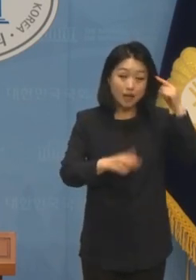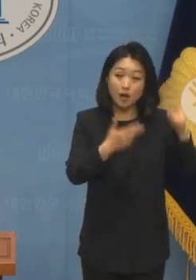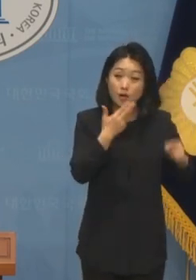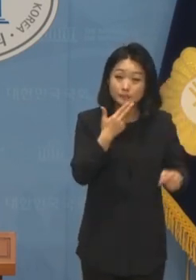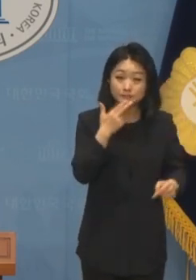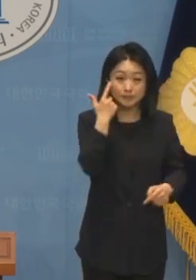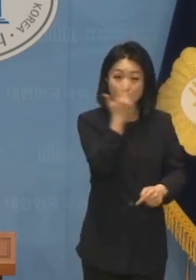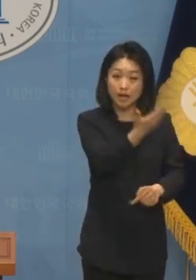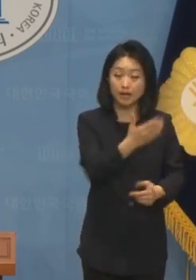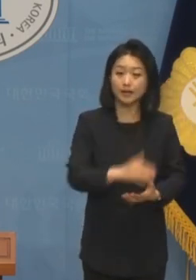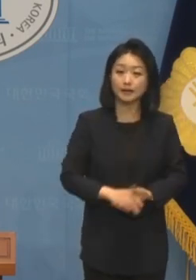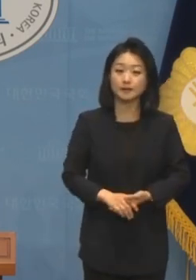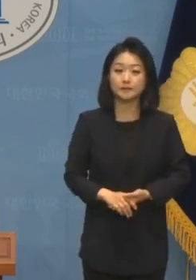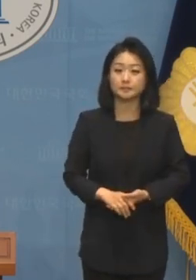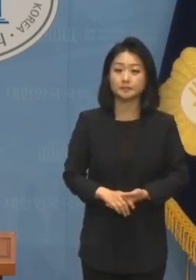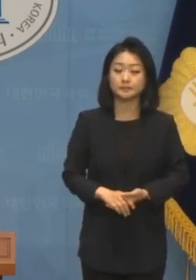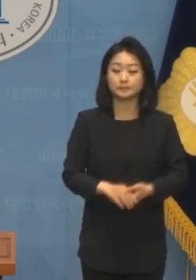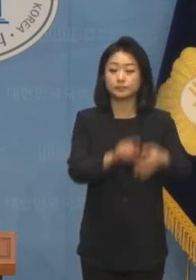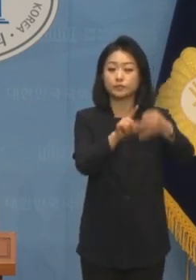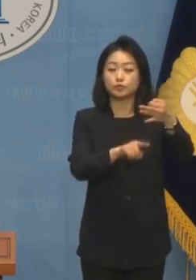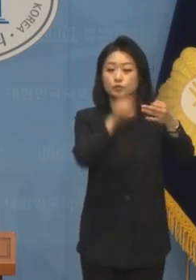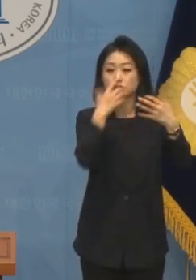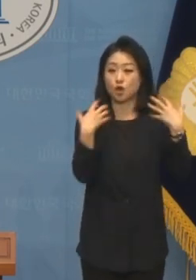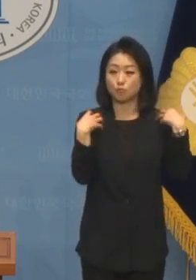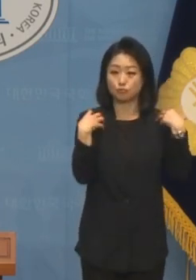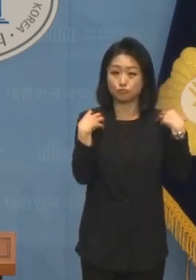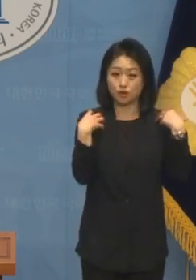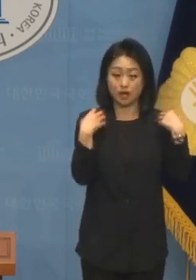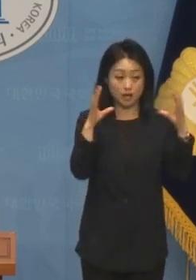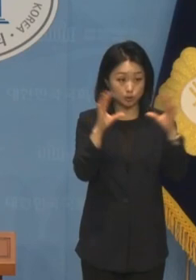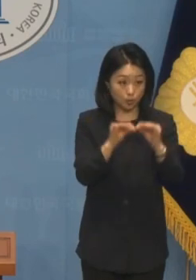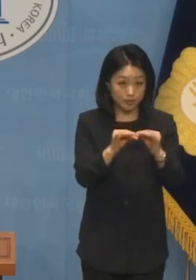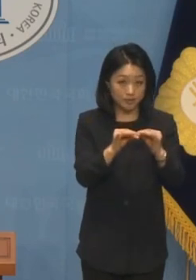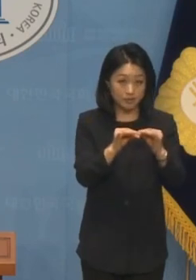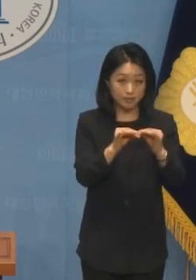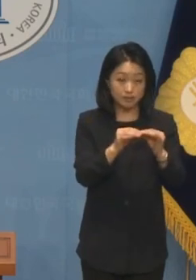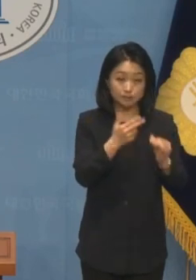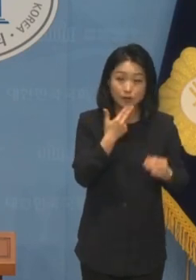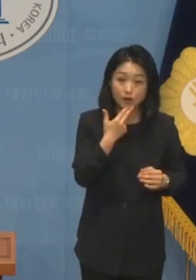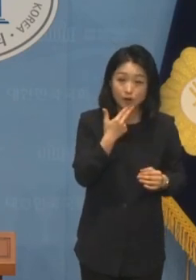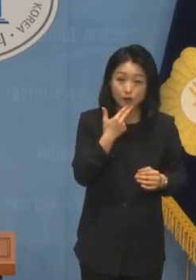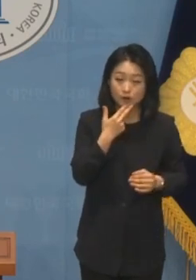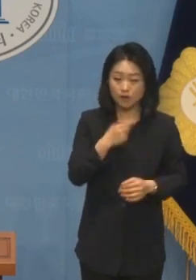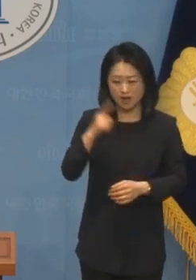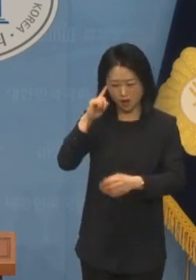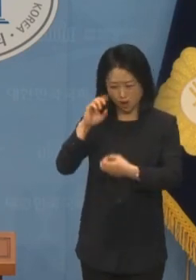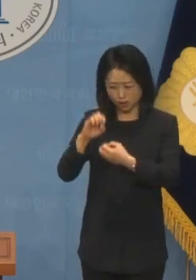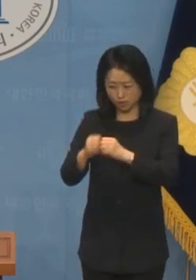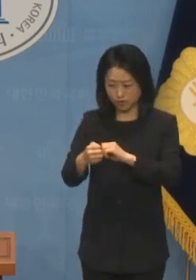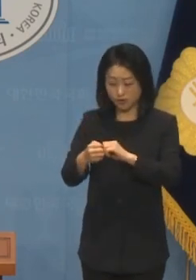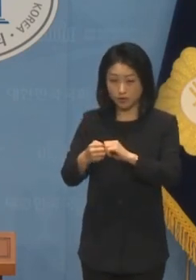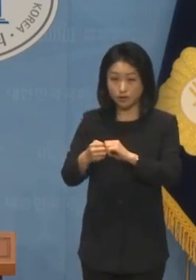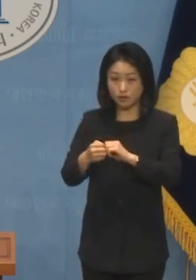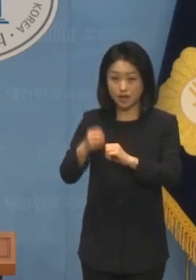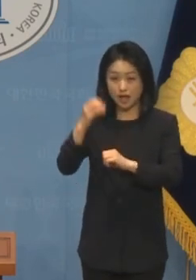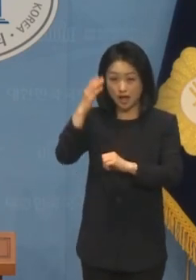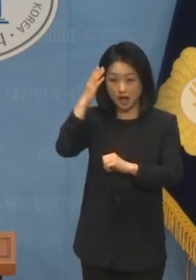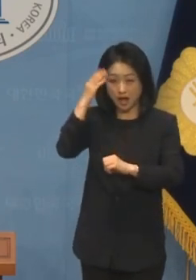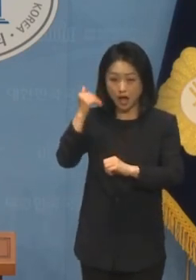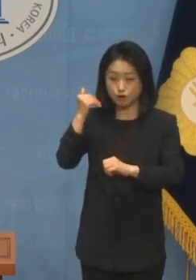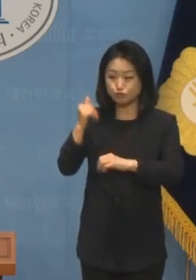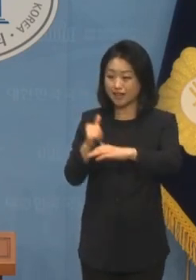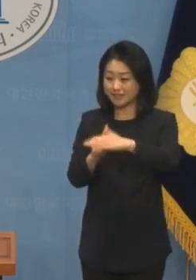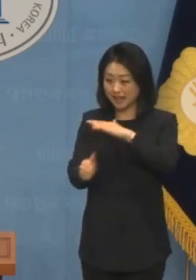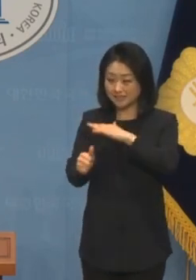없습니까? 윤석열 정부가 동의하는 것이 아니라면 이런 엉터리 주장을 한 주일 한국 대사를